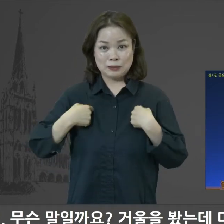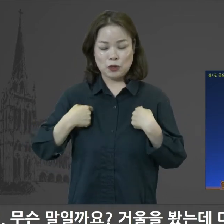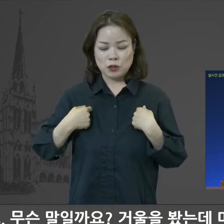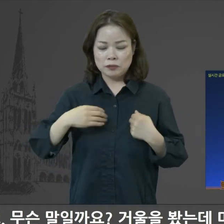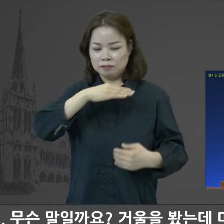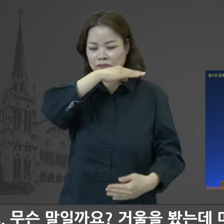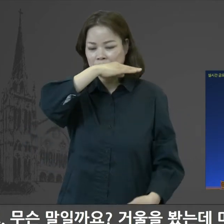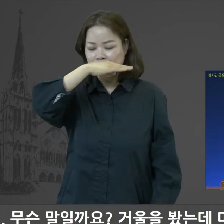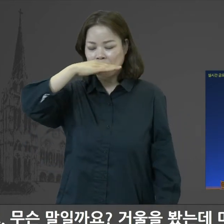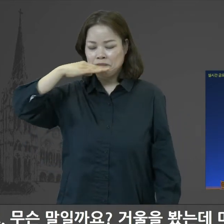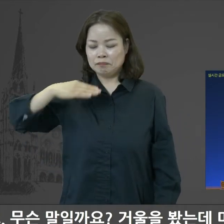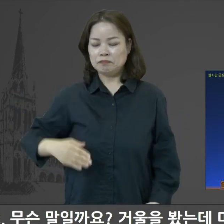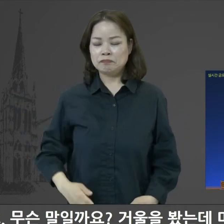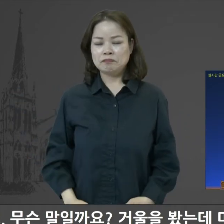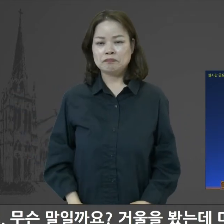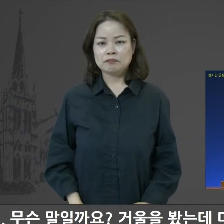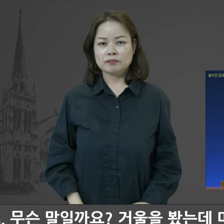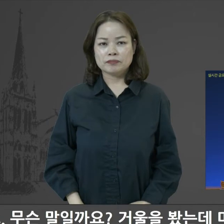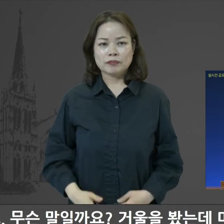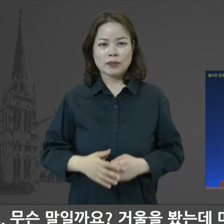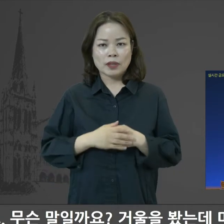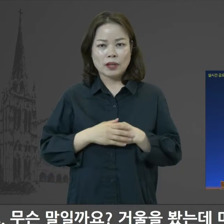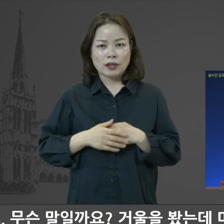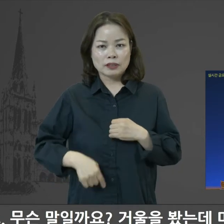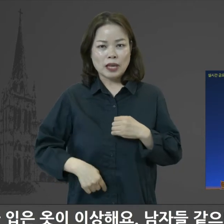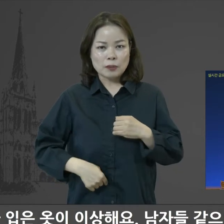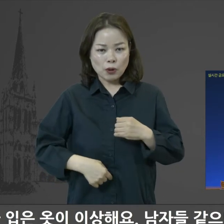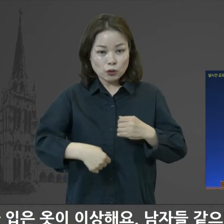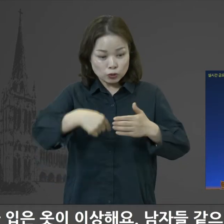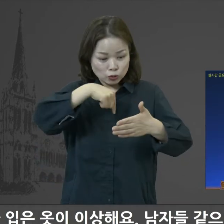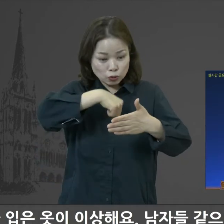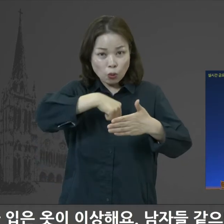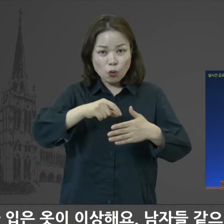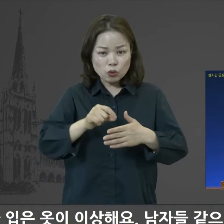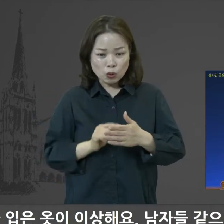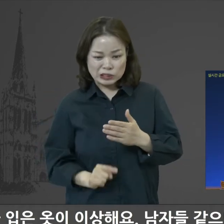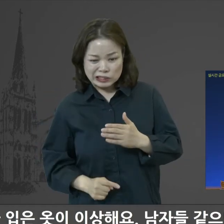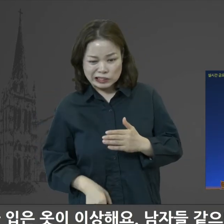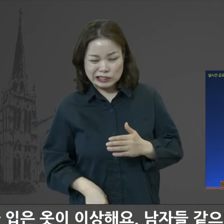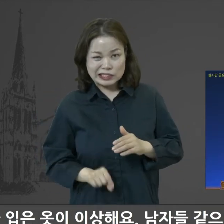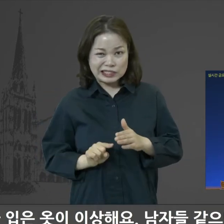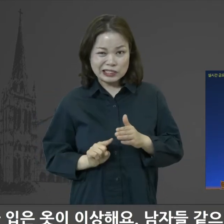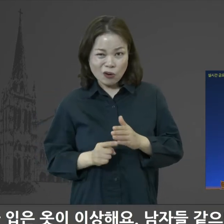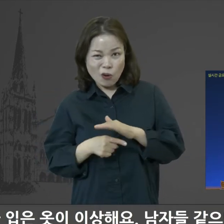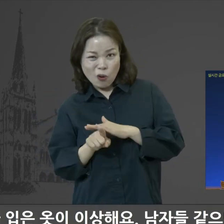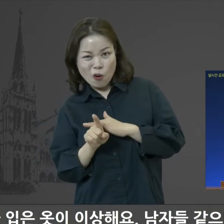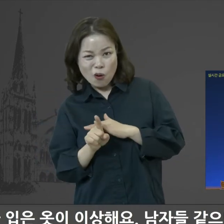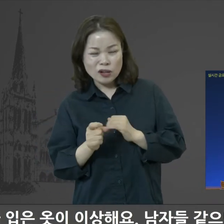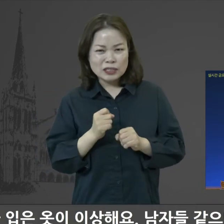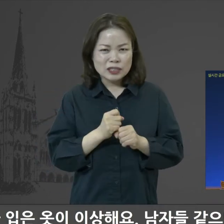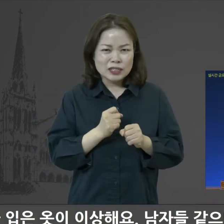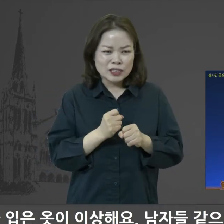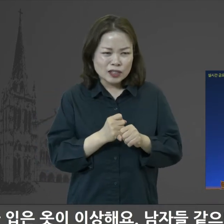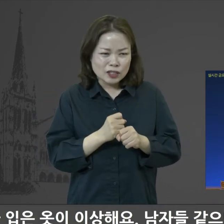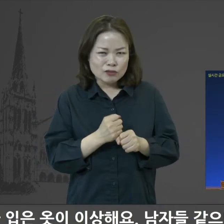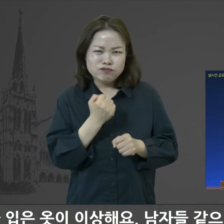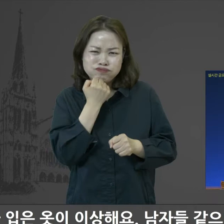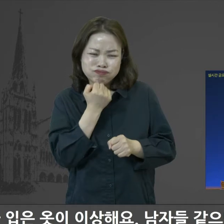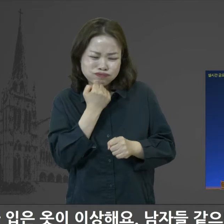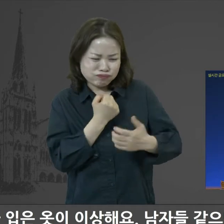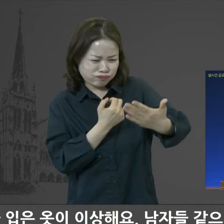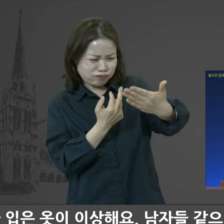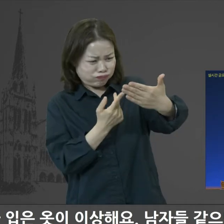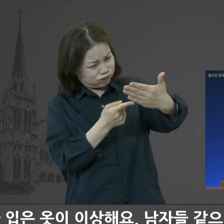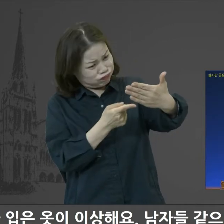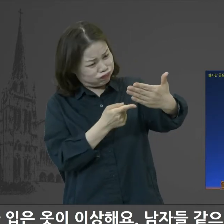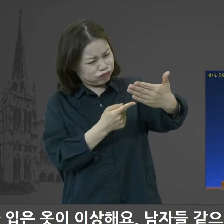이 내복 같은 게 밖으로 튀어나왔다든가, 뭐 이런 이제 우스꽝스러운 모습을 거울을